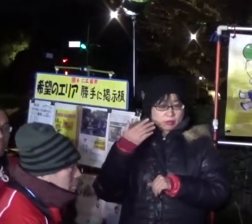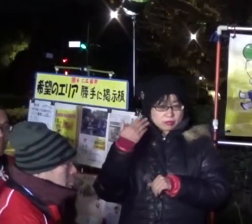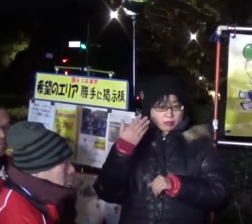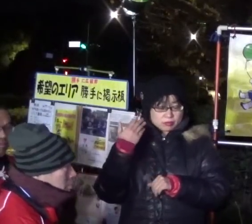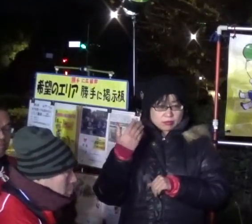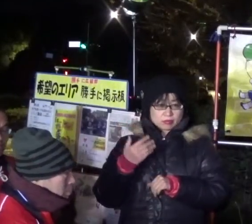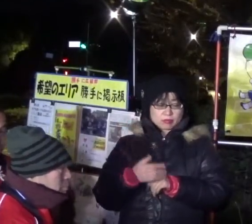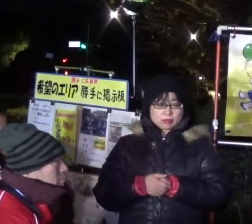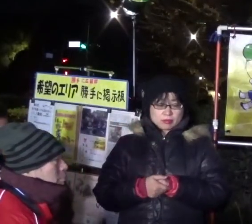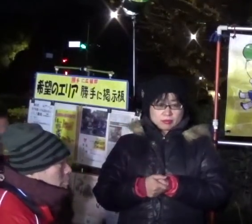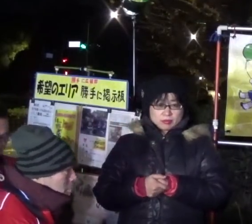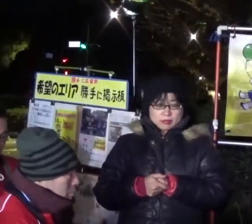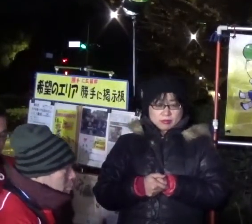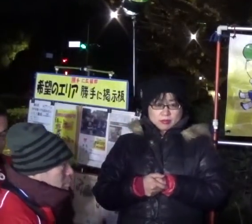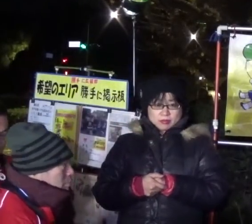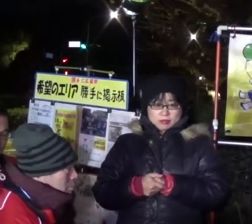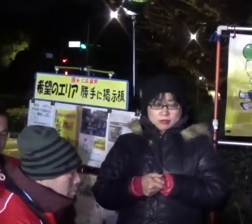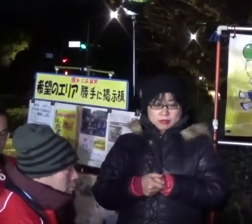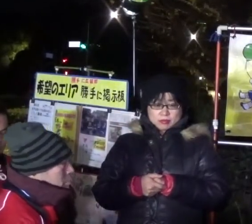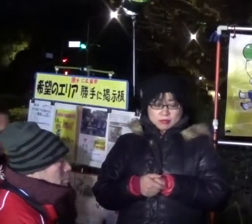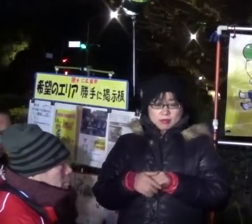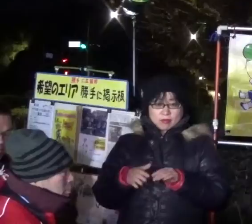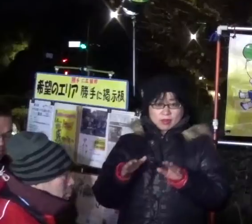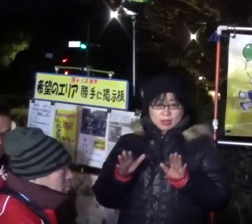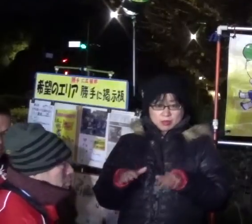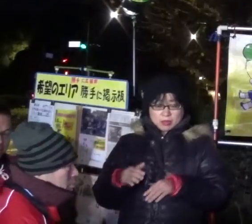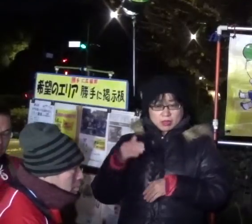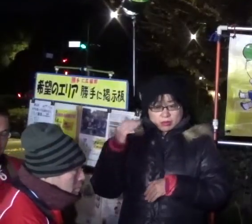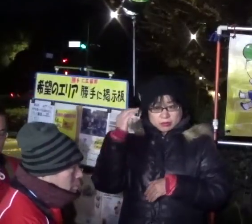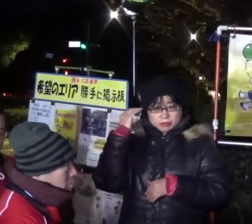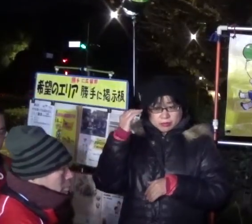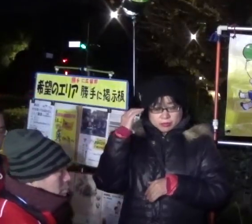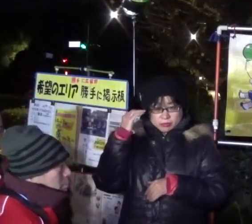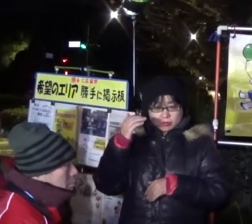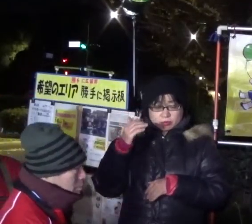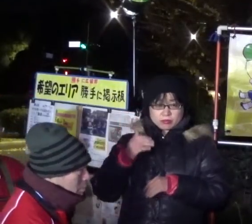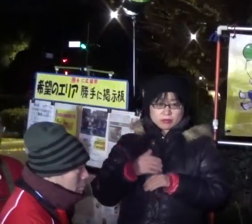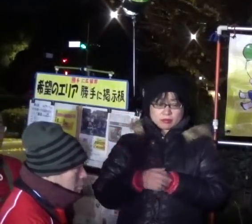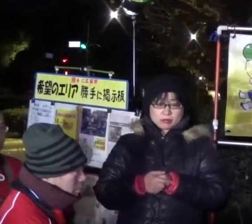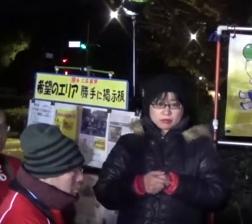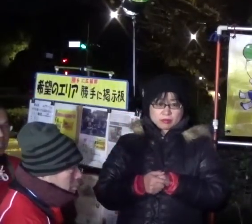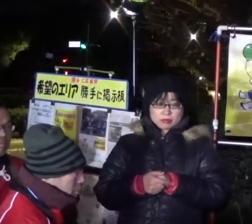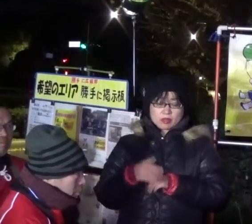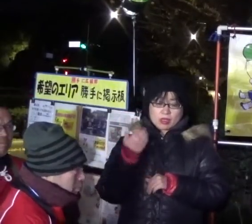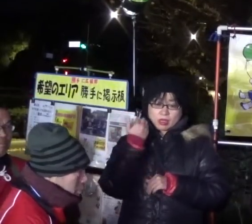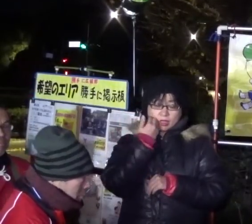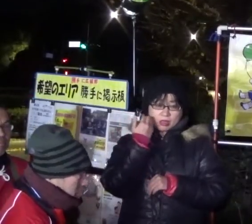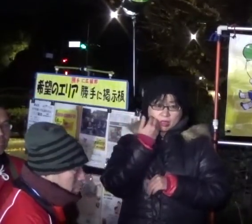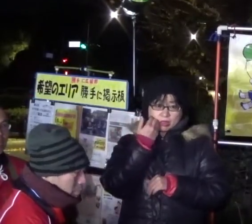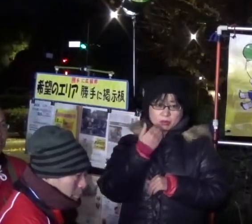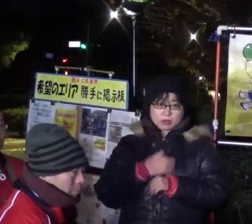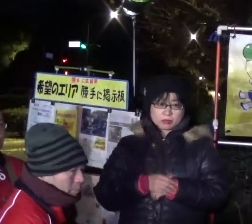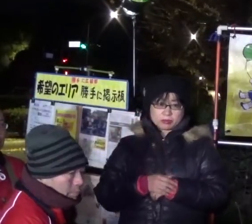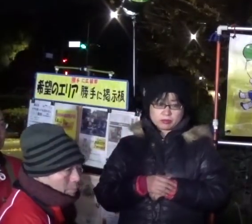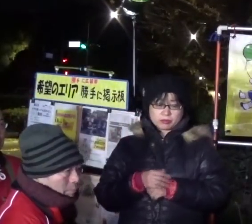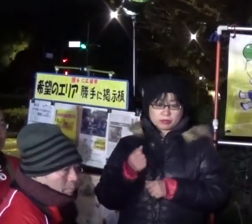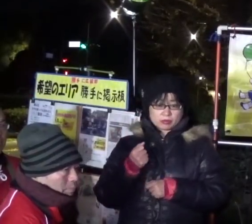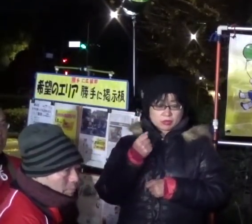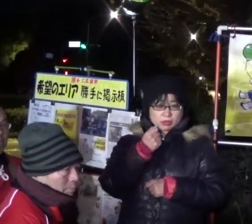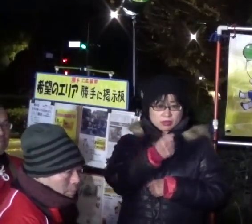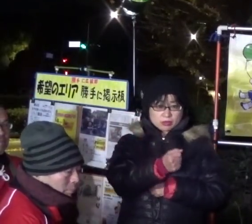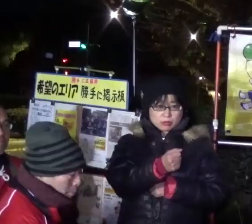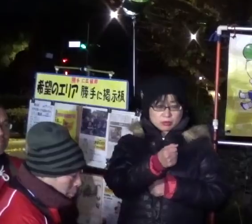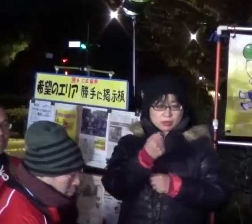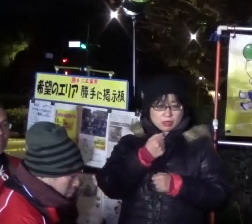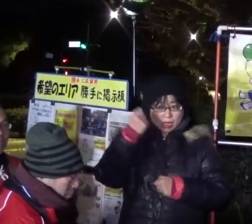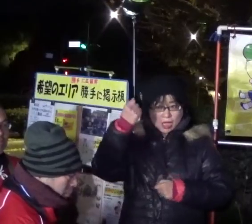る。今では困っていても、誰も傘を貸しち